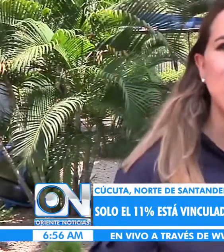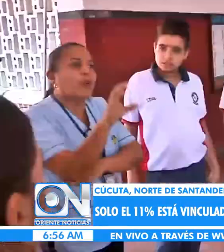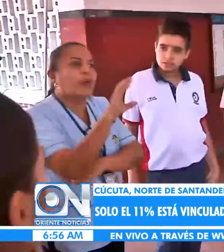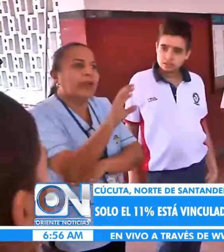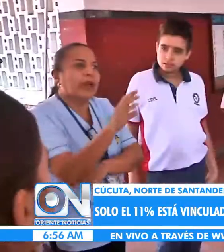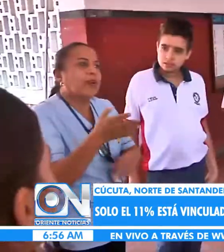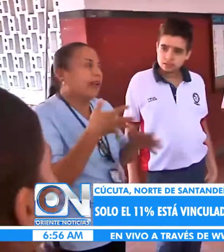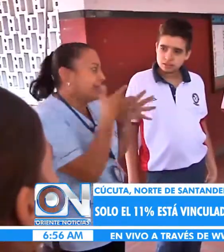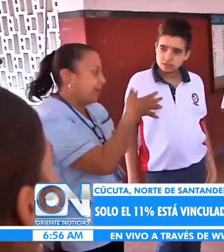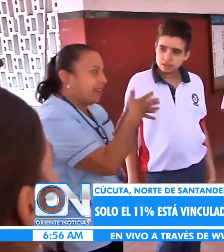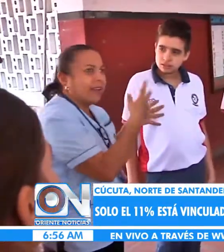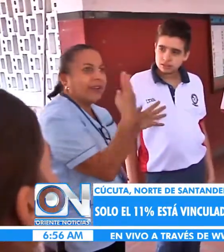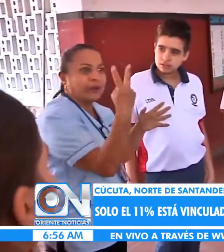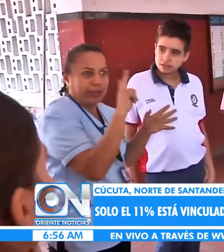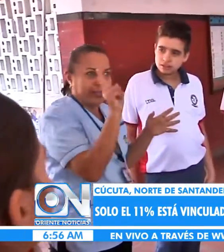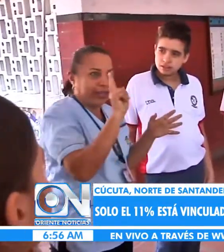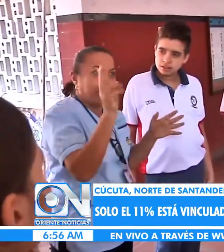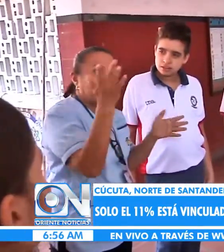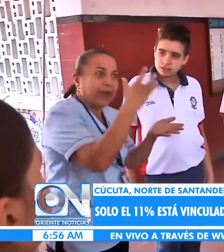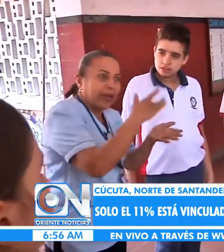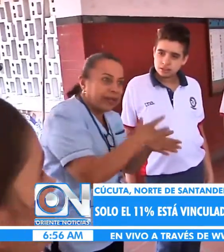Cúcuta. De este ejercicio también se desprende la cifra de